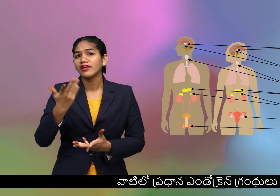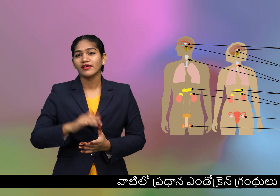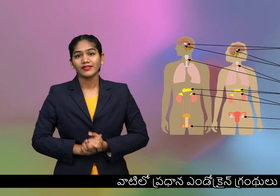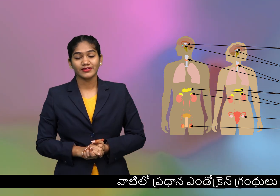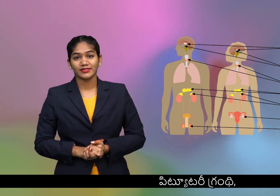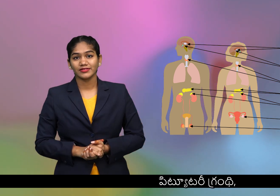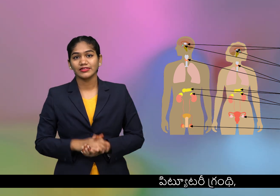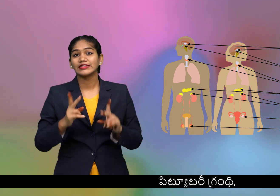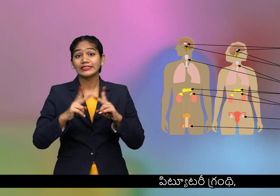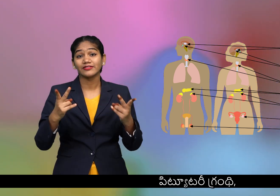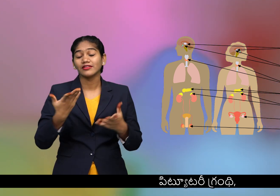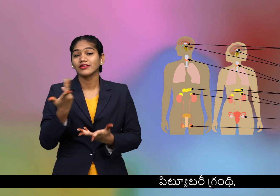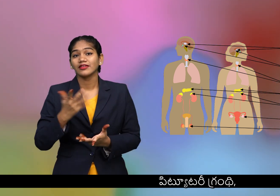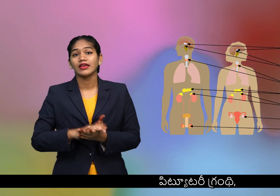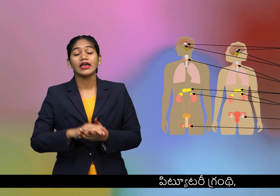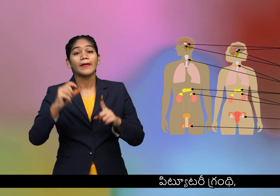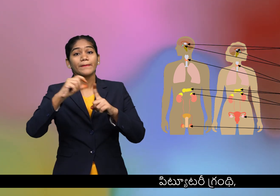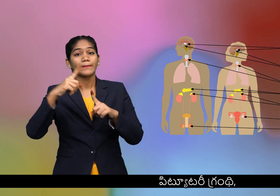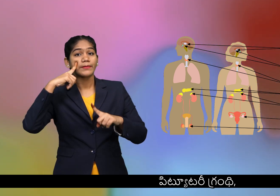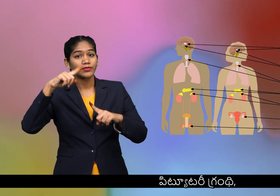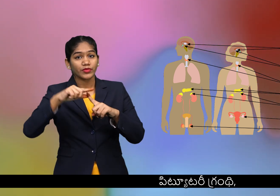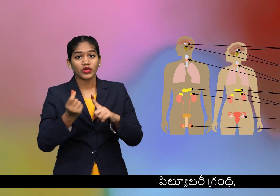ఎండోక్రైన్ గ్రంథులు పిట్యూటరీ గ్రంథి,